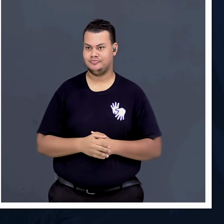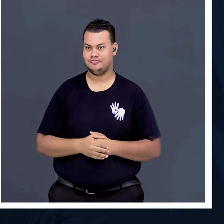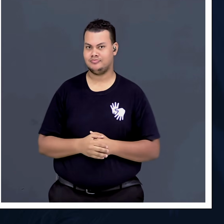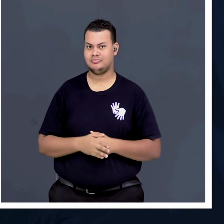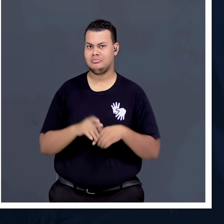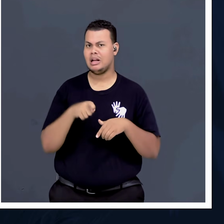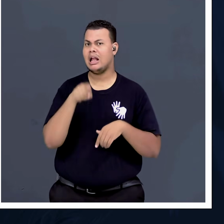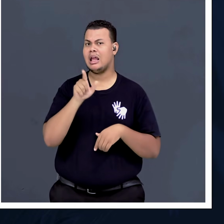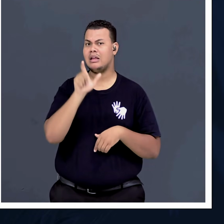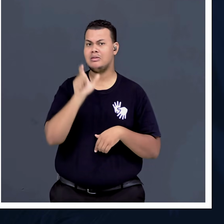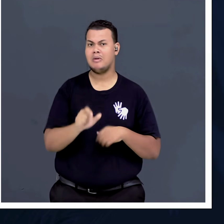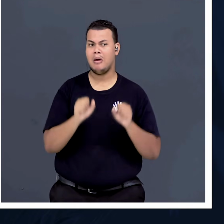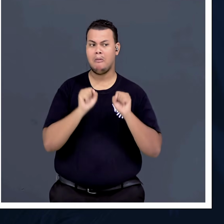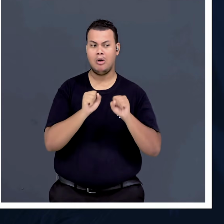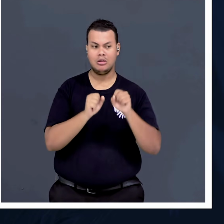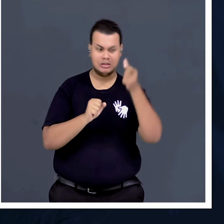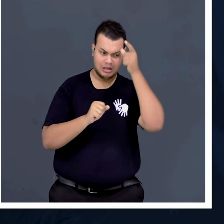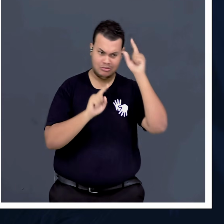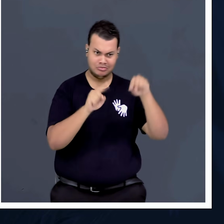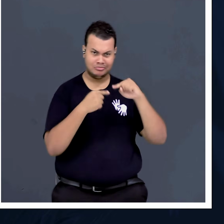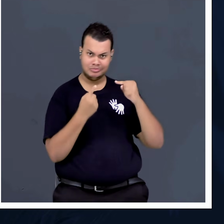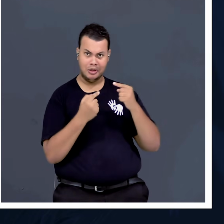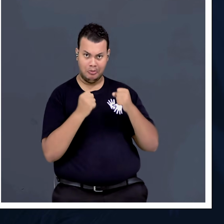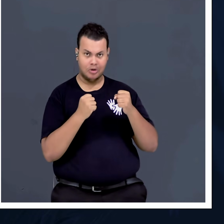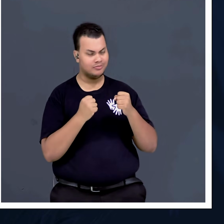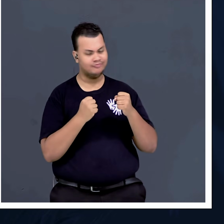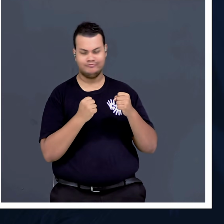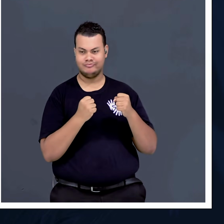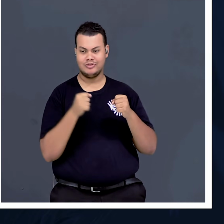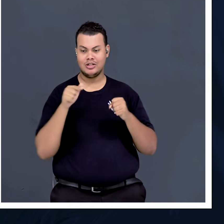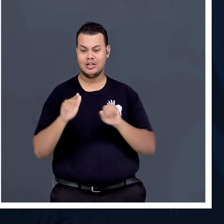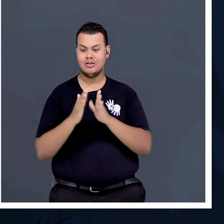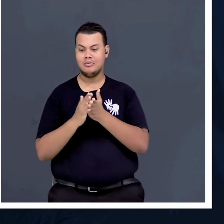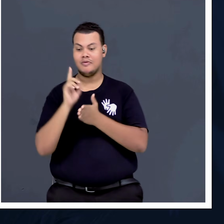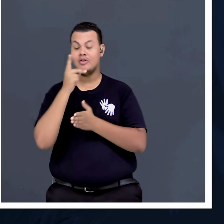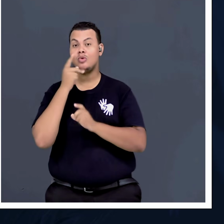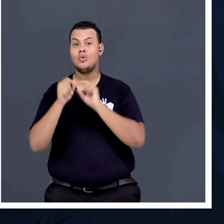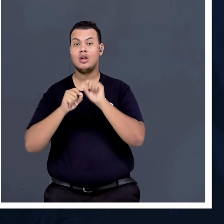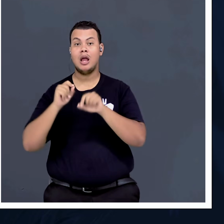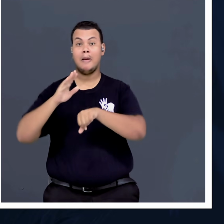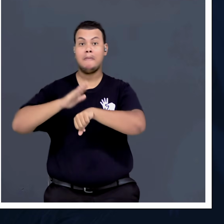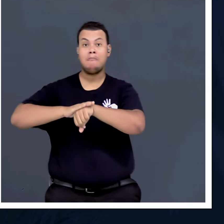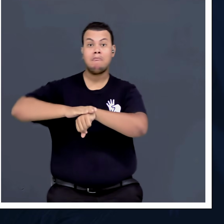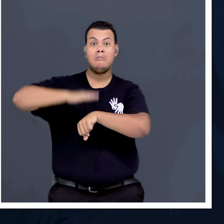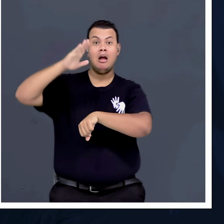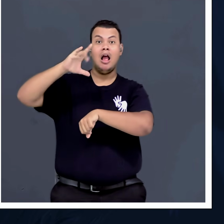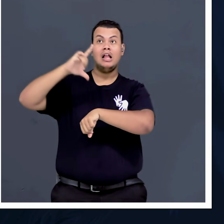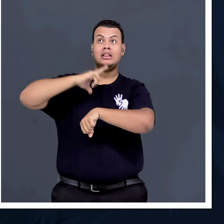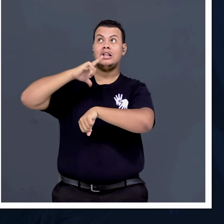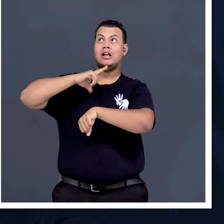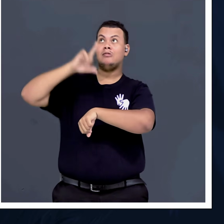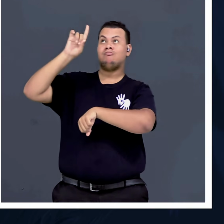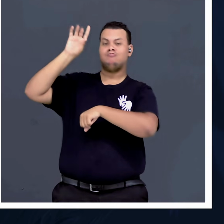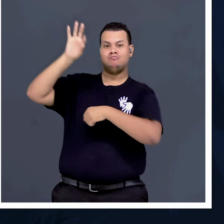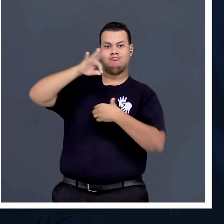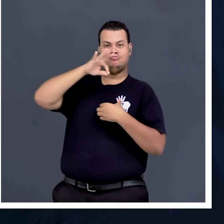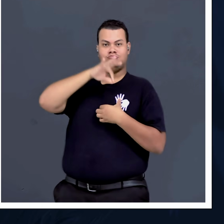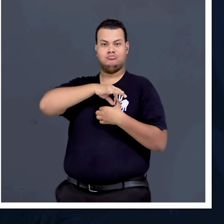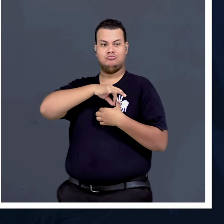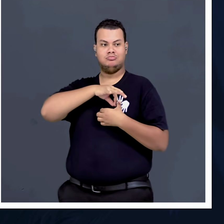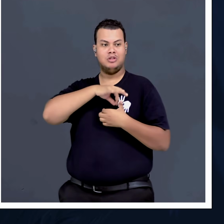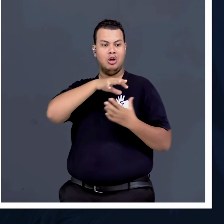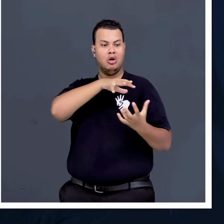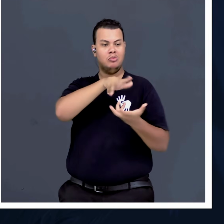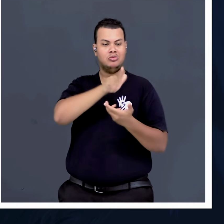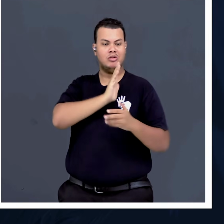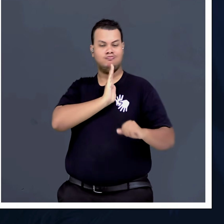Que mal poderá nos fazer o inimigo? Nenhum. O que é que a Bíblia diz? Maior é o que está em nós do que o que está